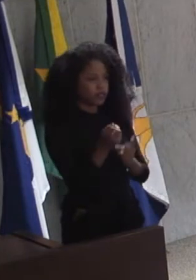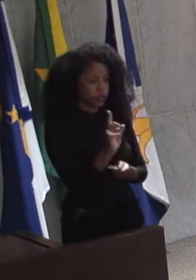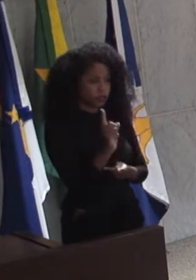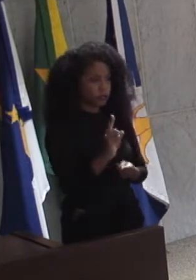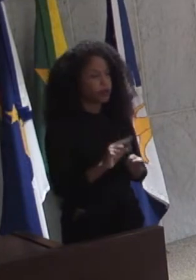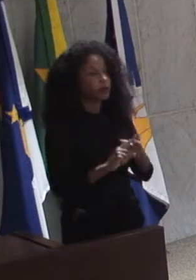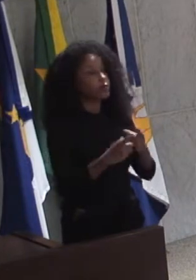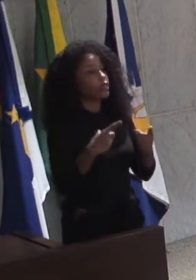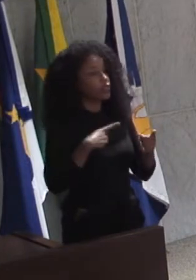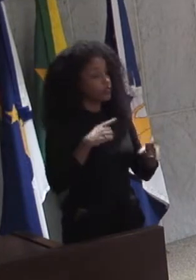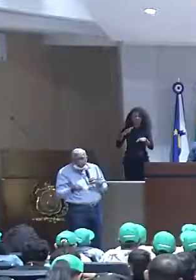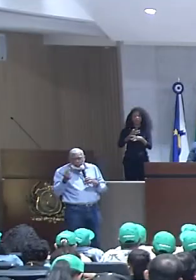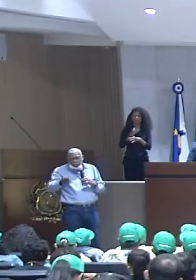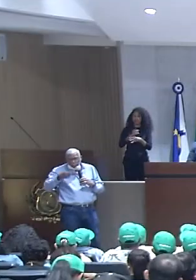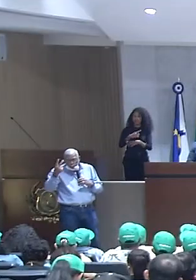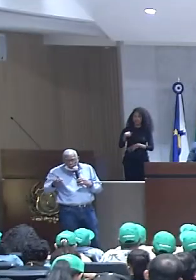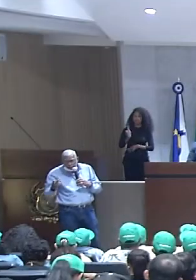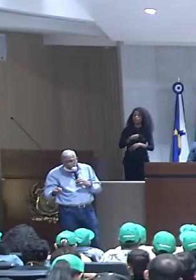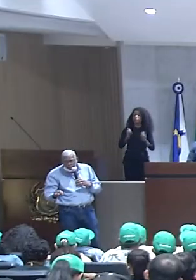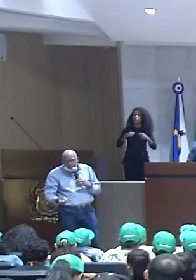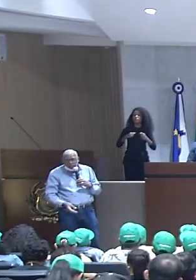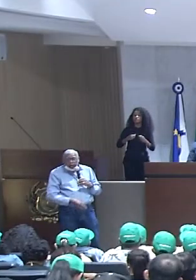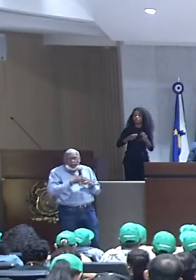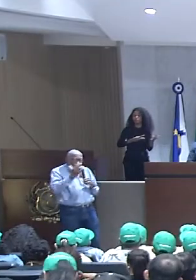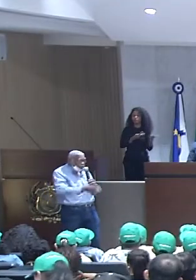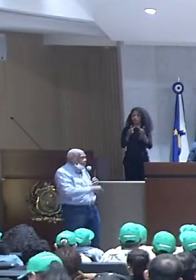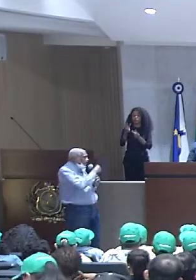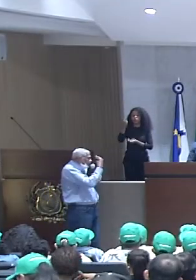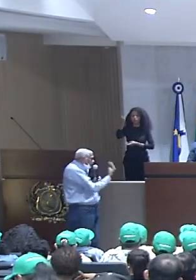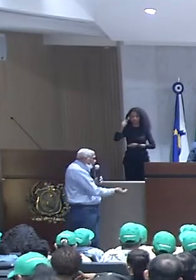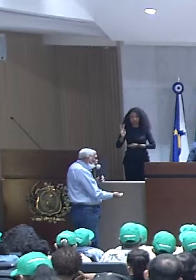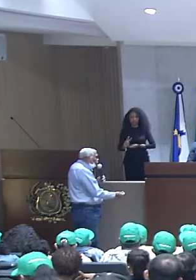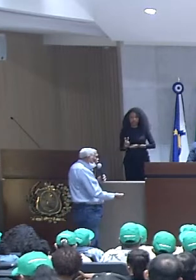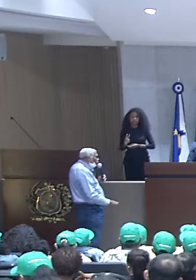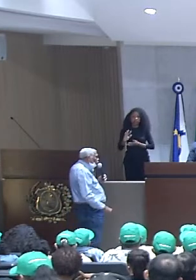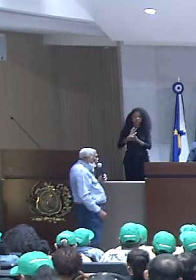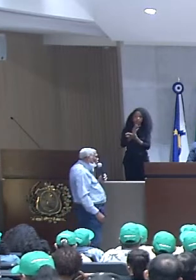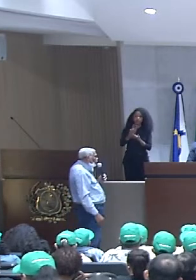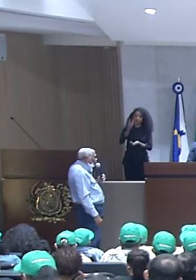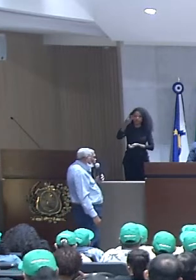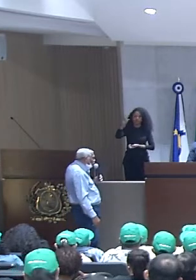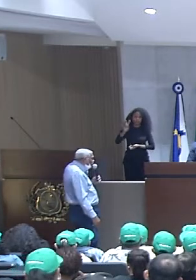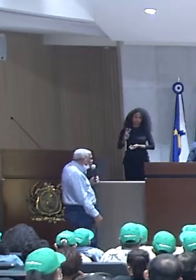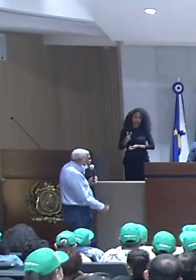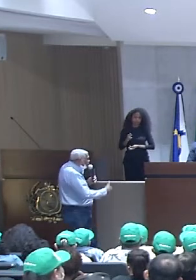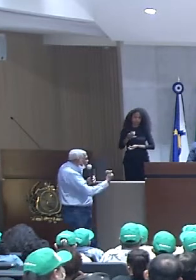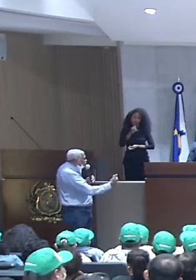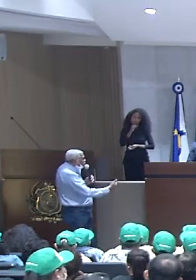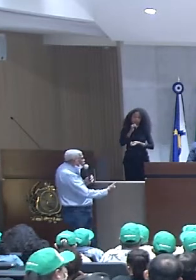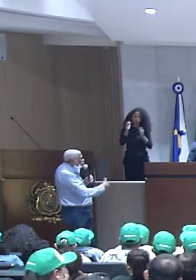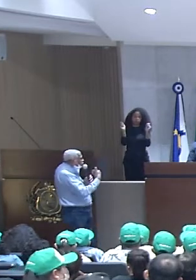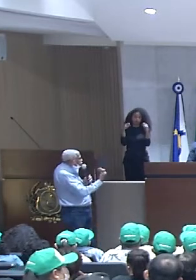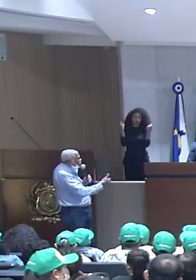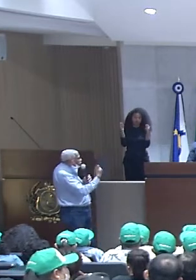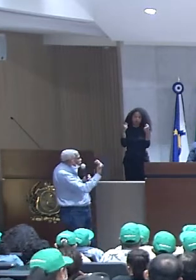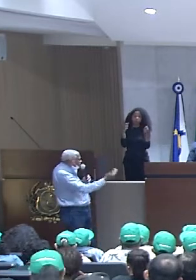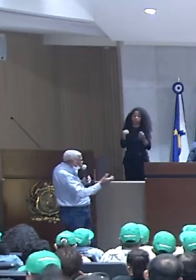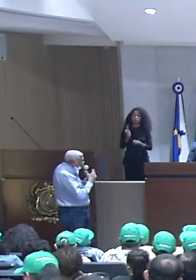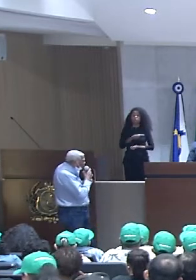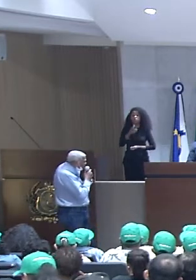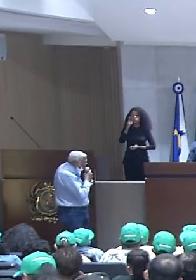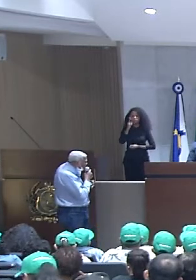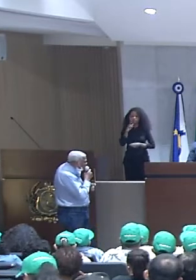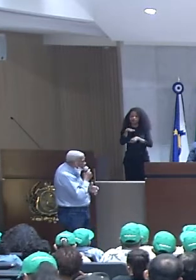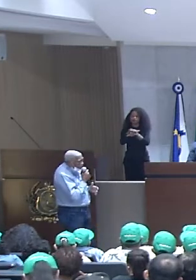que foi necessária de duas vezes, alguns até três, como foi o caso de Caruaru, para poder conquistar e conversar